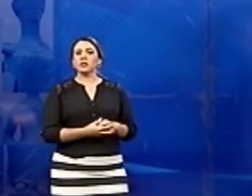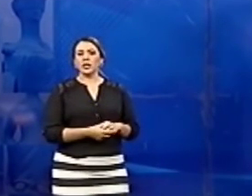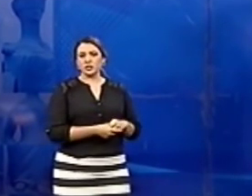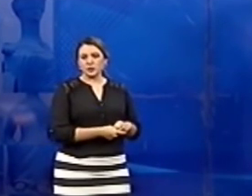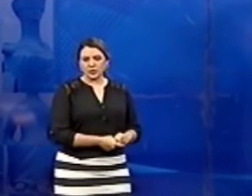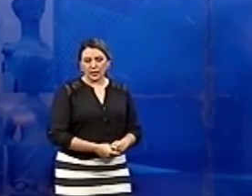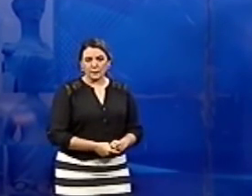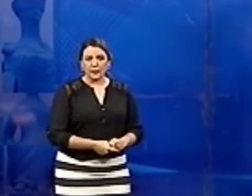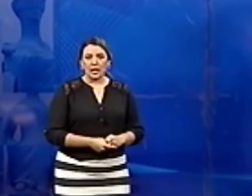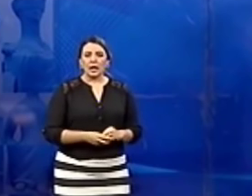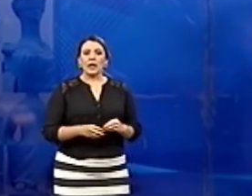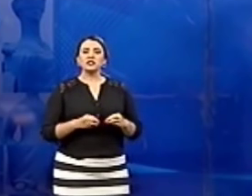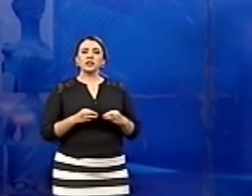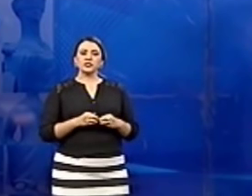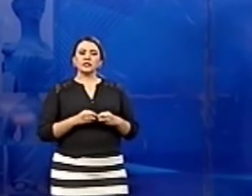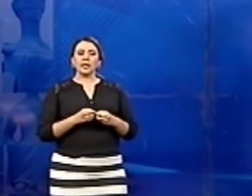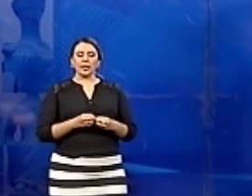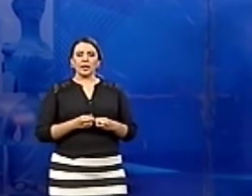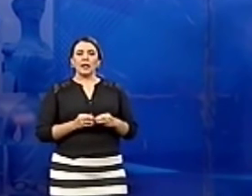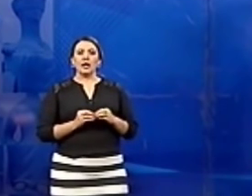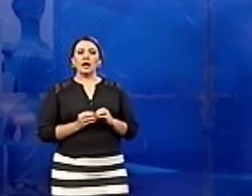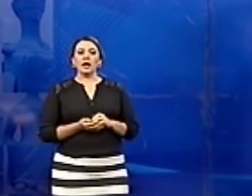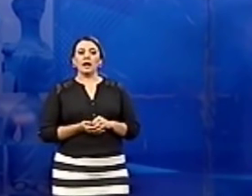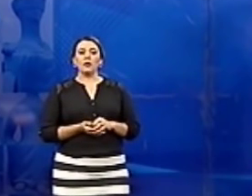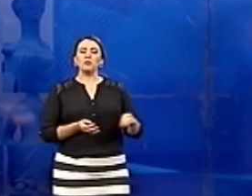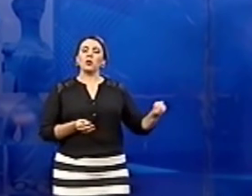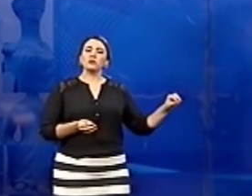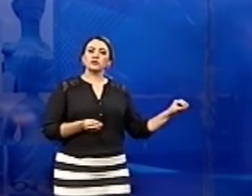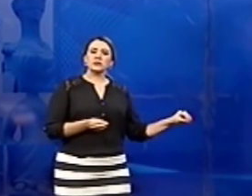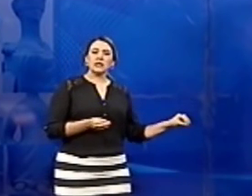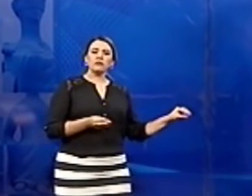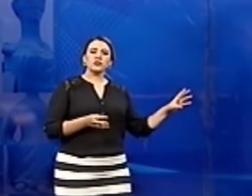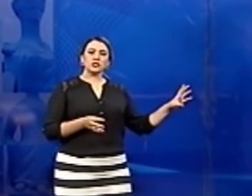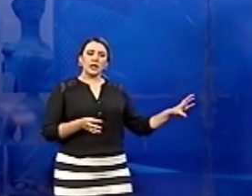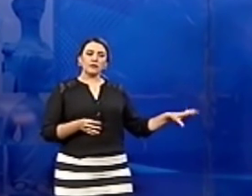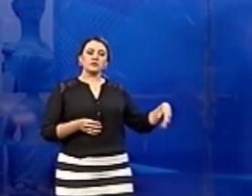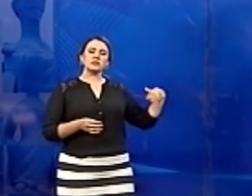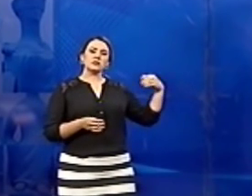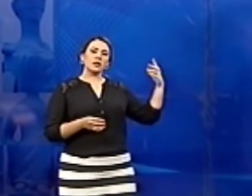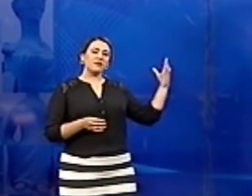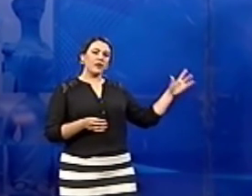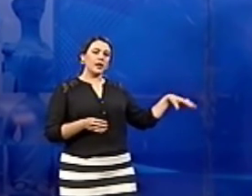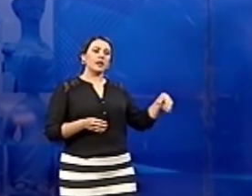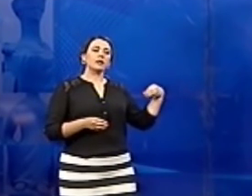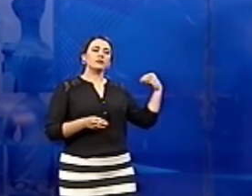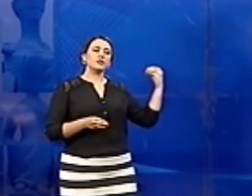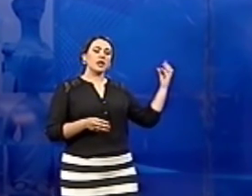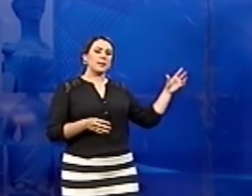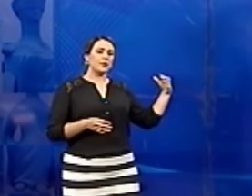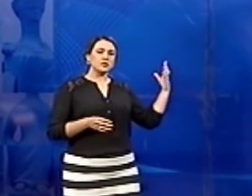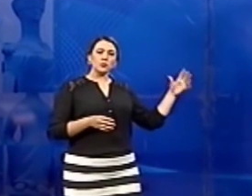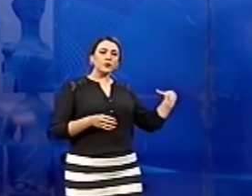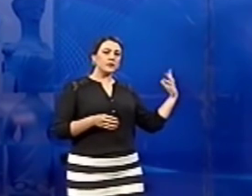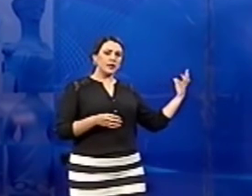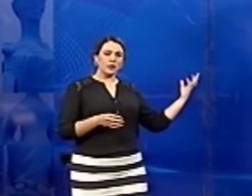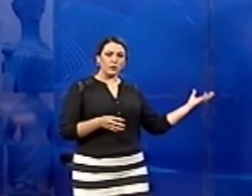a gente tem. A gente tem uma construção de direitos que vem de épocas muito